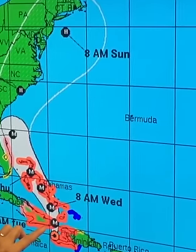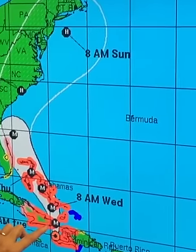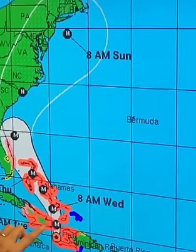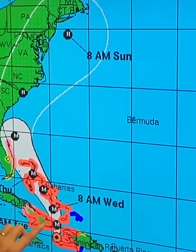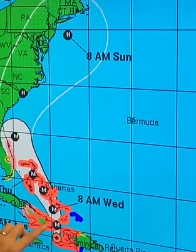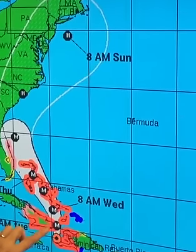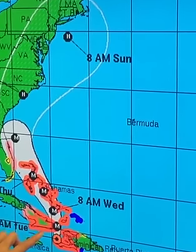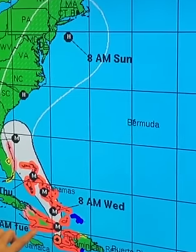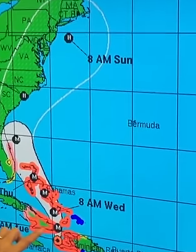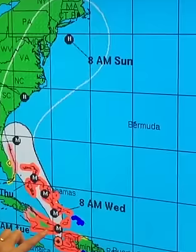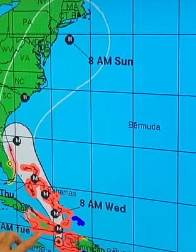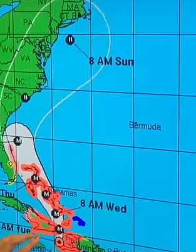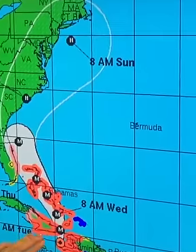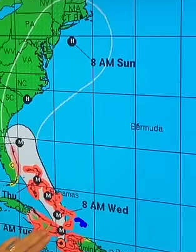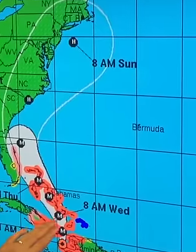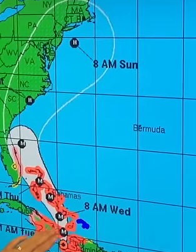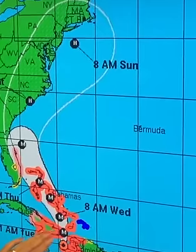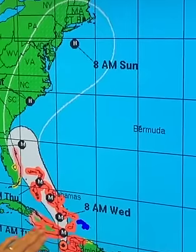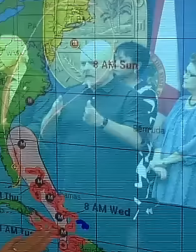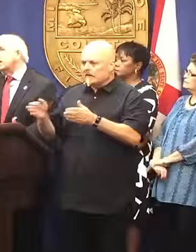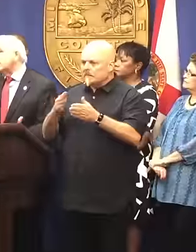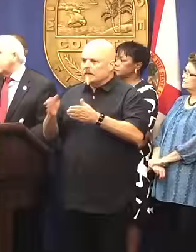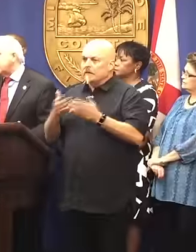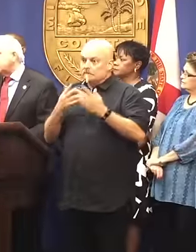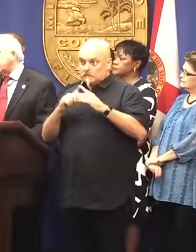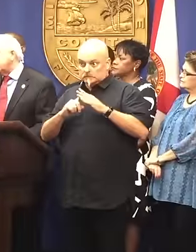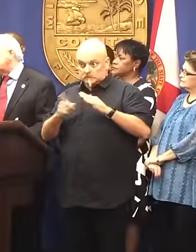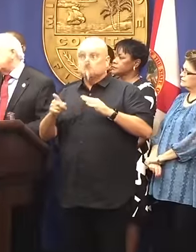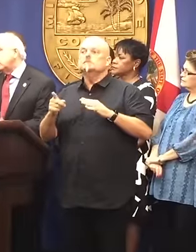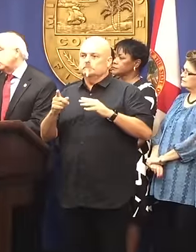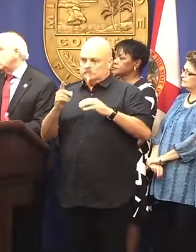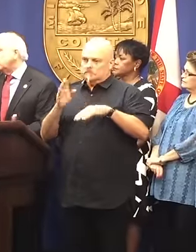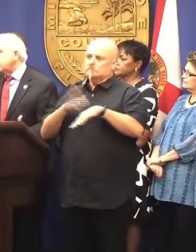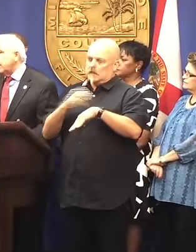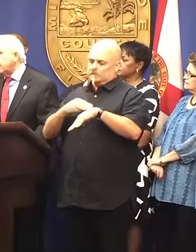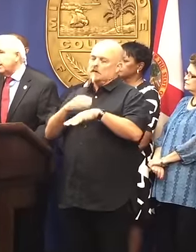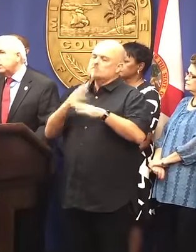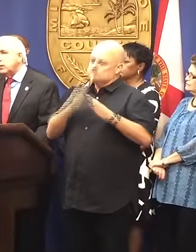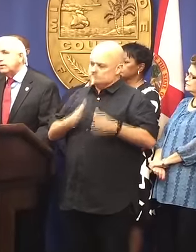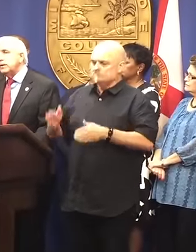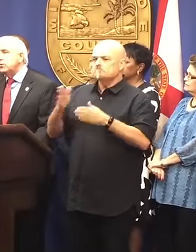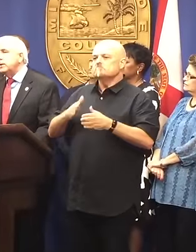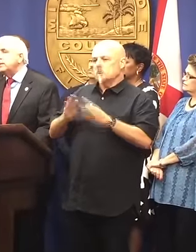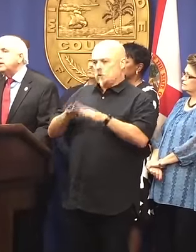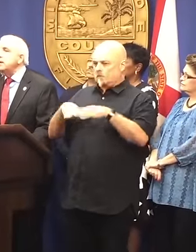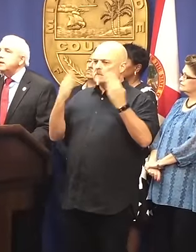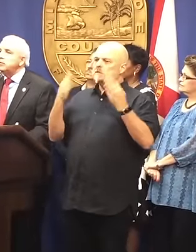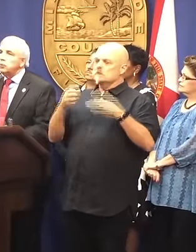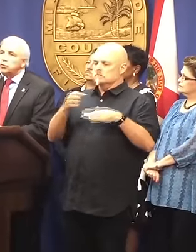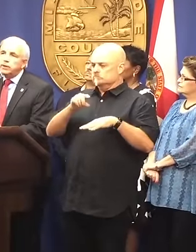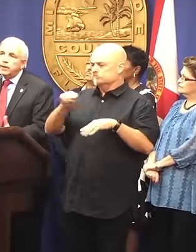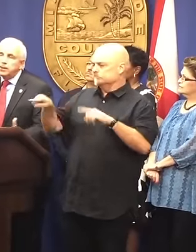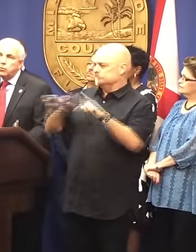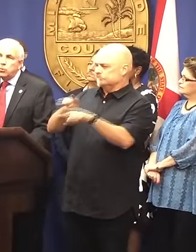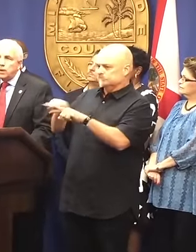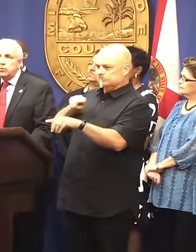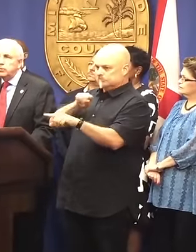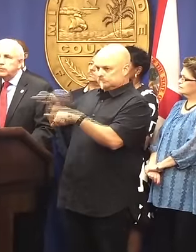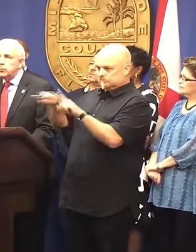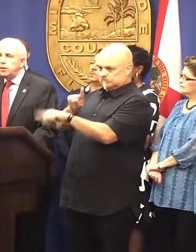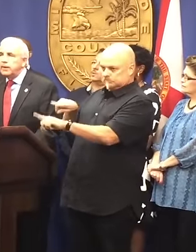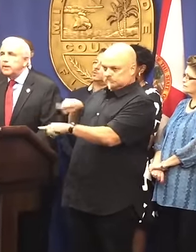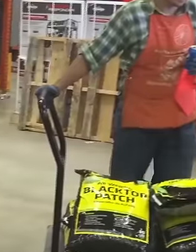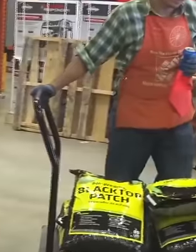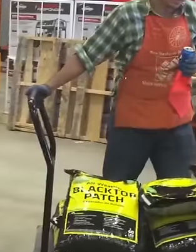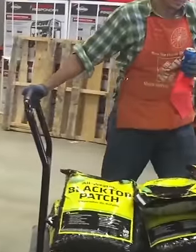Rick Scott, declaró el estado de emergencia y el alcalde del condado de Miami-Dade, Carlos Jiménez, dijo que aunque no hay planes de